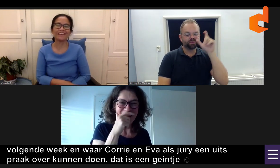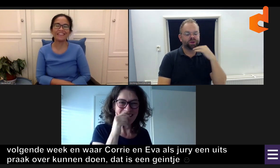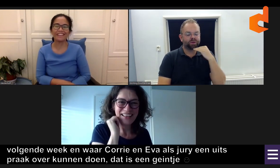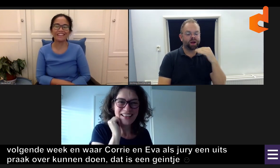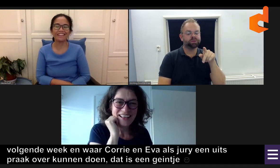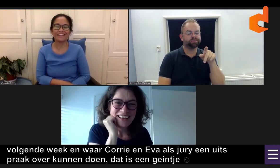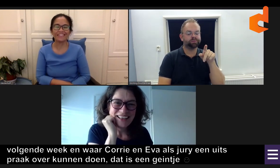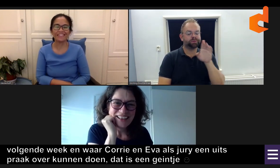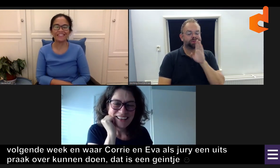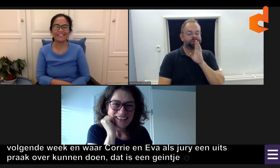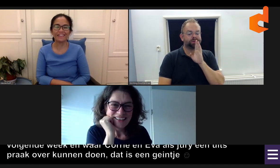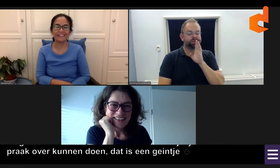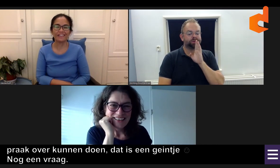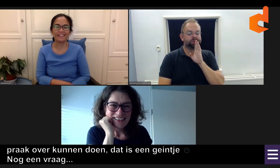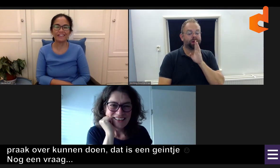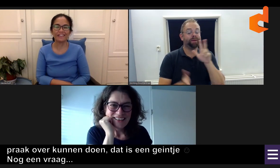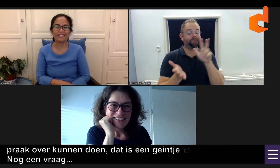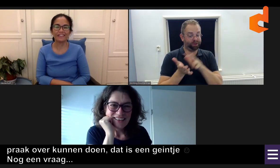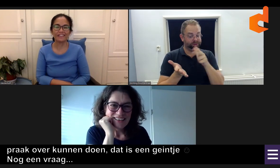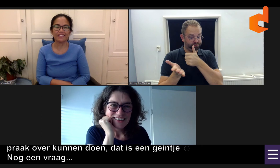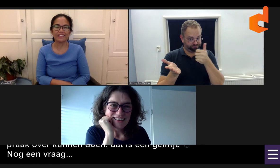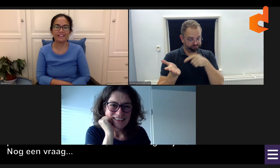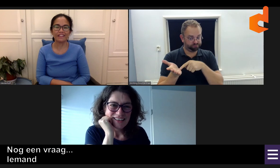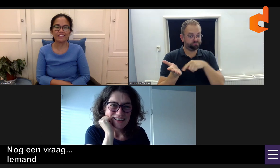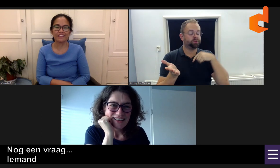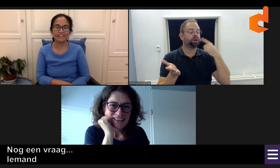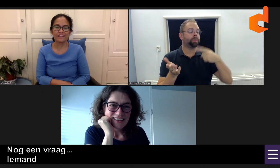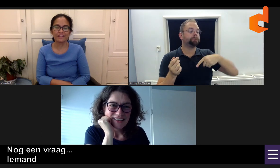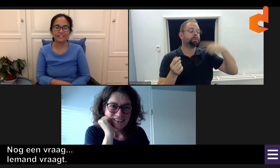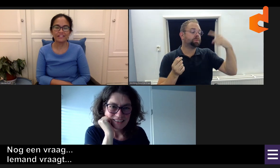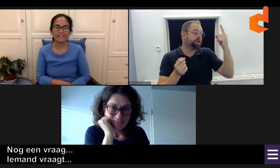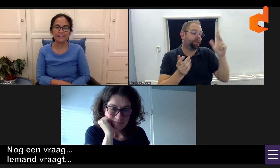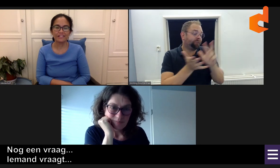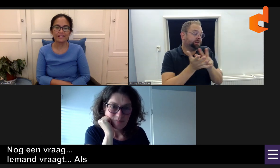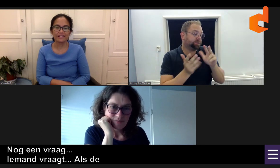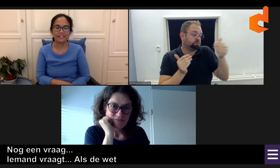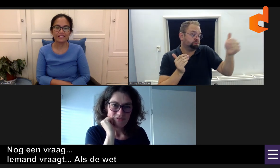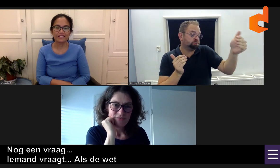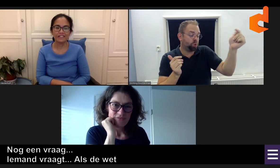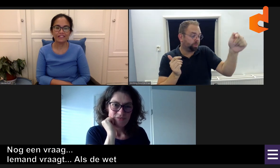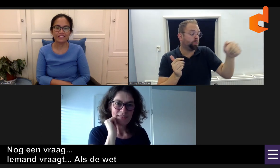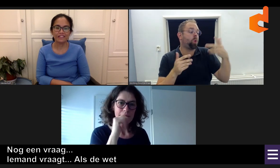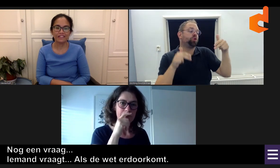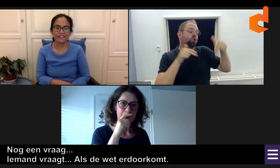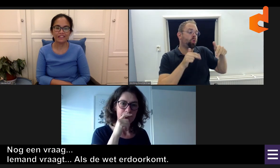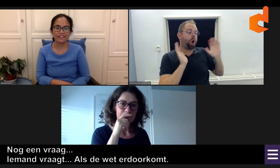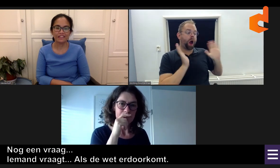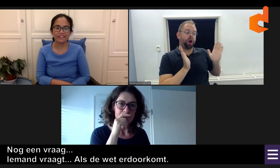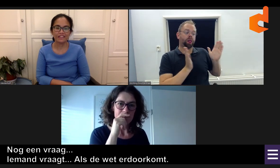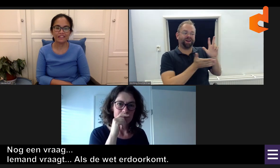Nog een vraag. Iemand vraagt, als de wet er doorkomt, kunnen daar dan nog